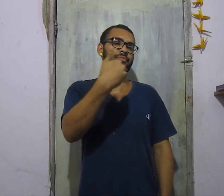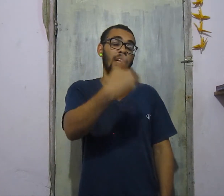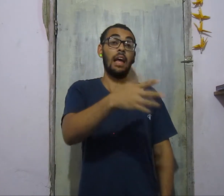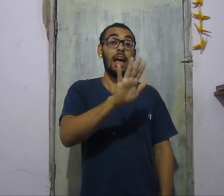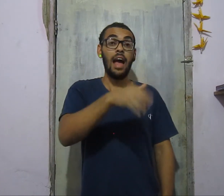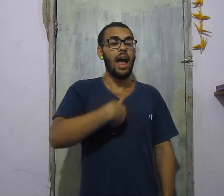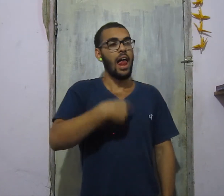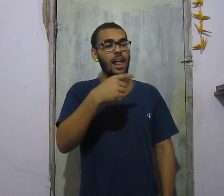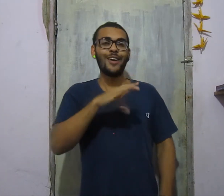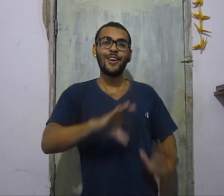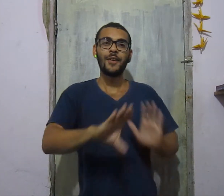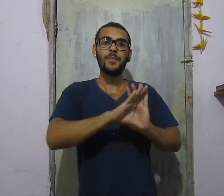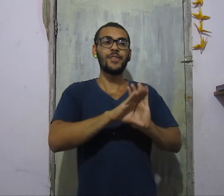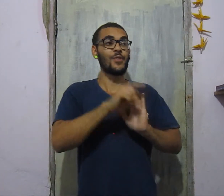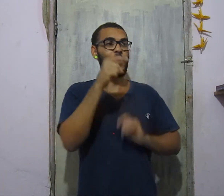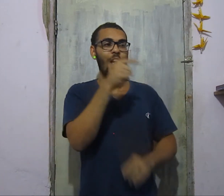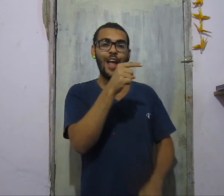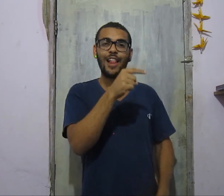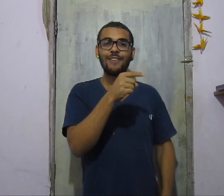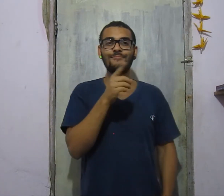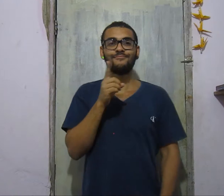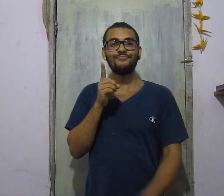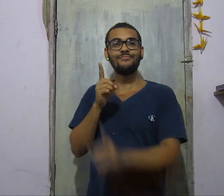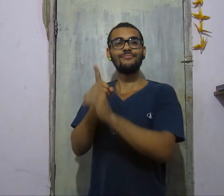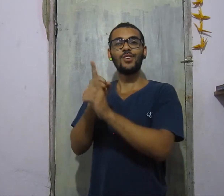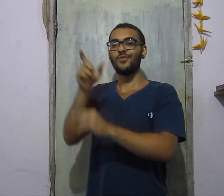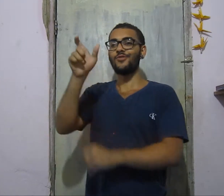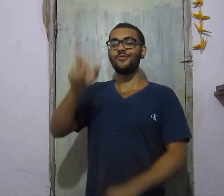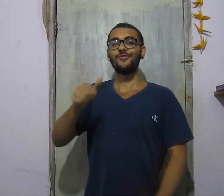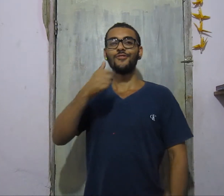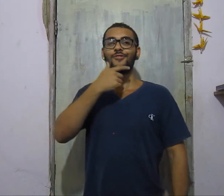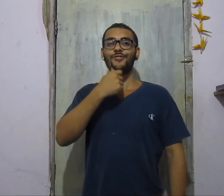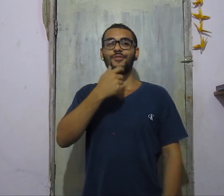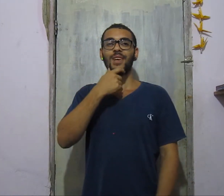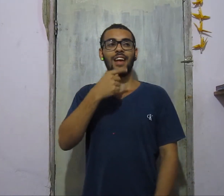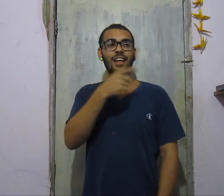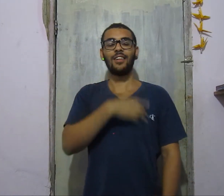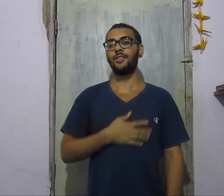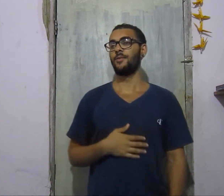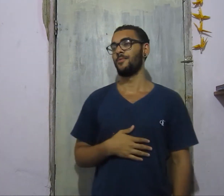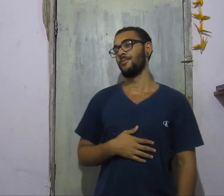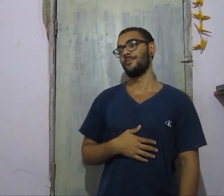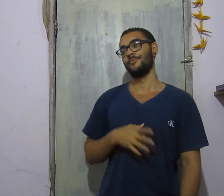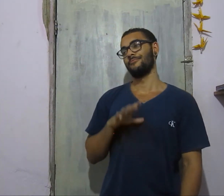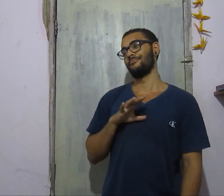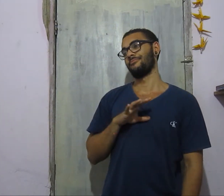Pois no decorrer da história, tem um capítulo que ela conhece um homem e ela acaba por se